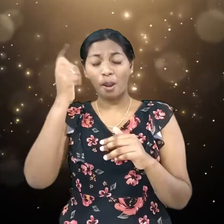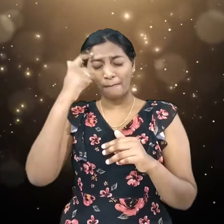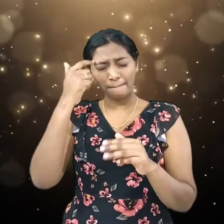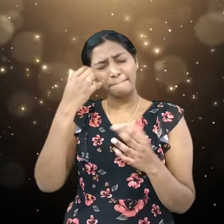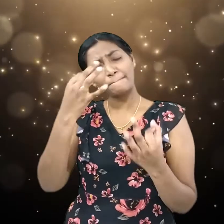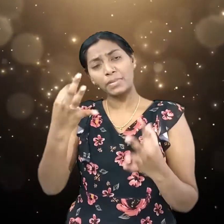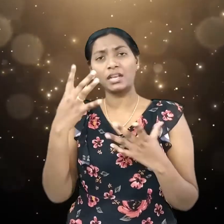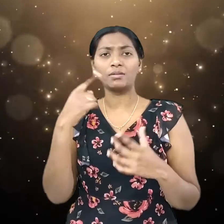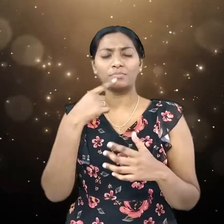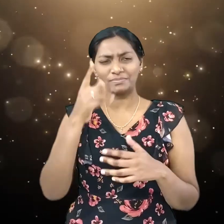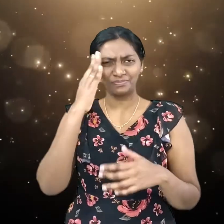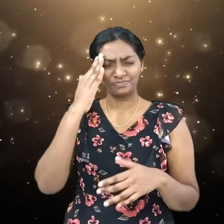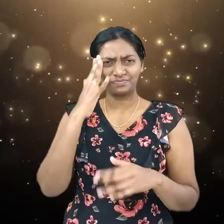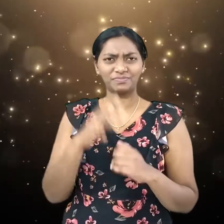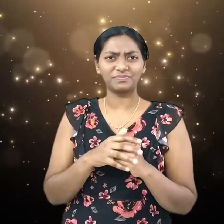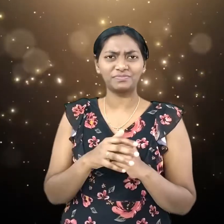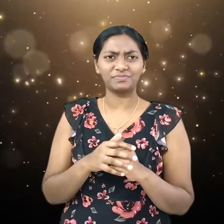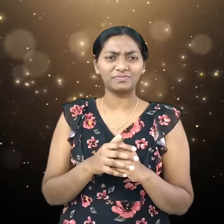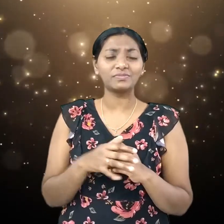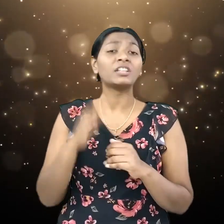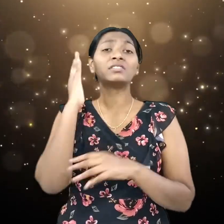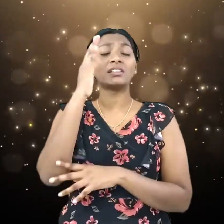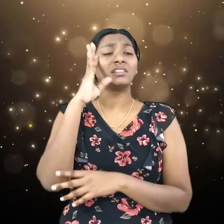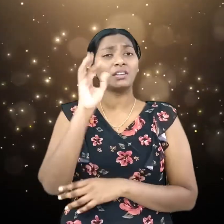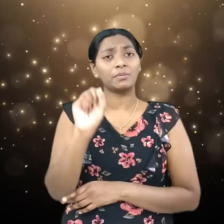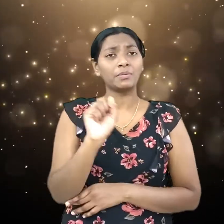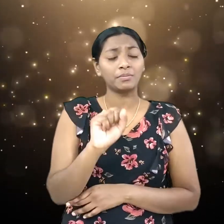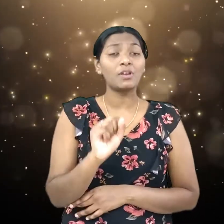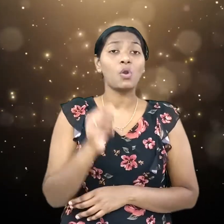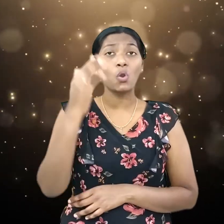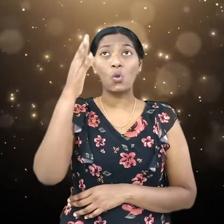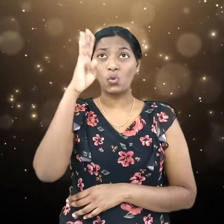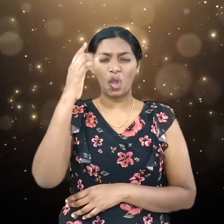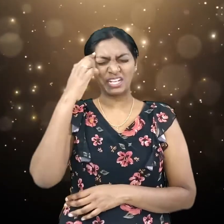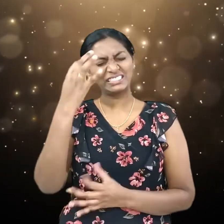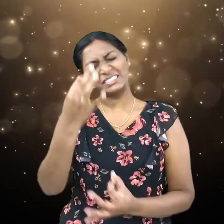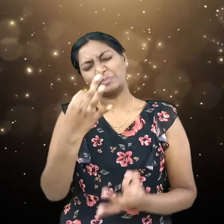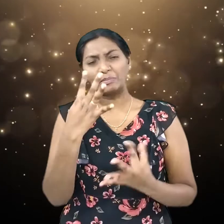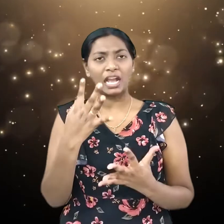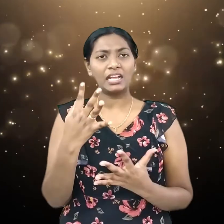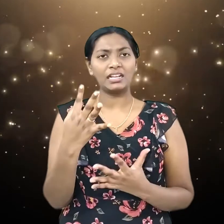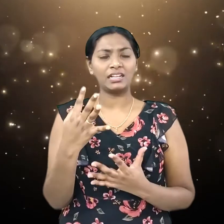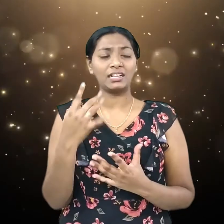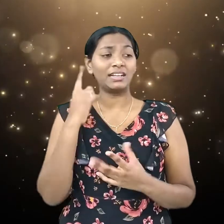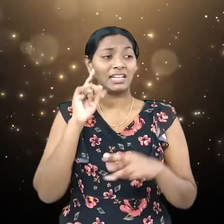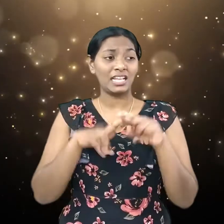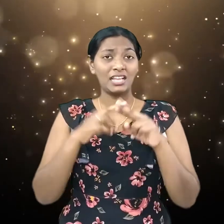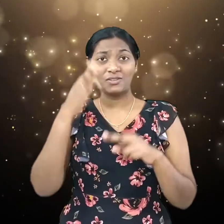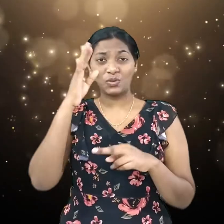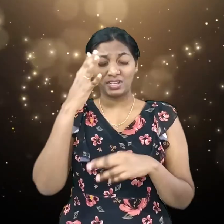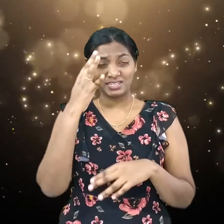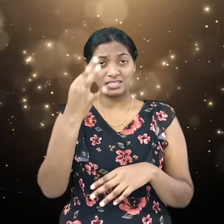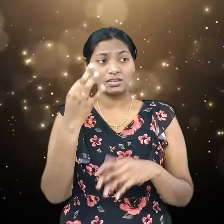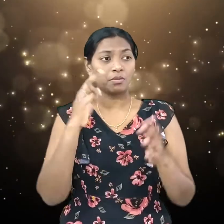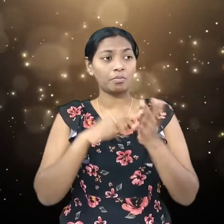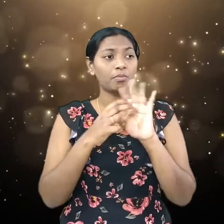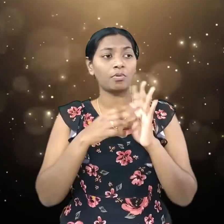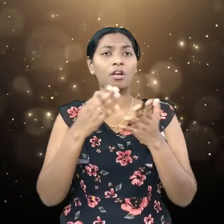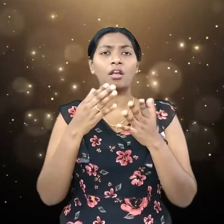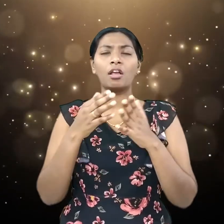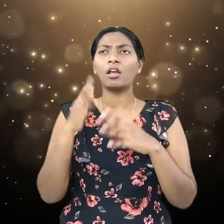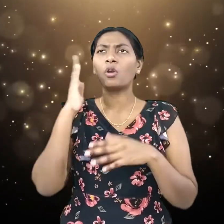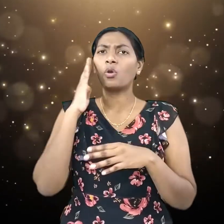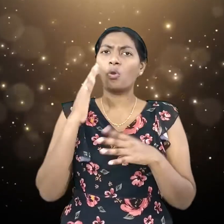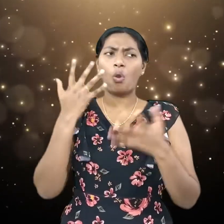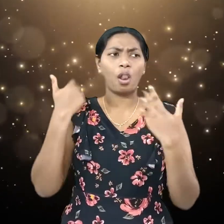क्या है, दिमाग से बड़ा है। तो जब वो परमेश्वर को दिमाग से लेके जाने जाए तो सब ब्लॉकेज हो जाता है, क्योंकि छोटे दरवाजे में बड़ा दरवाजा, बड़ी बड़ी चीज कैसे